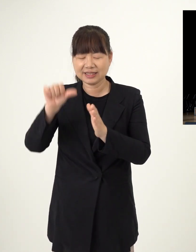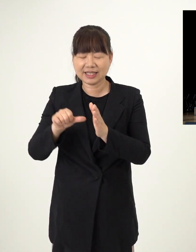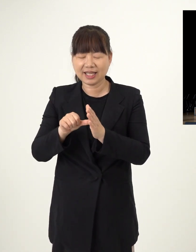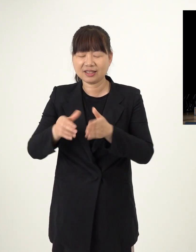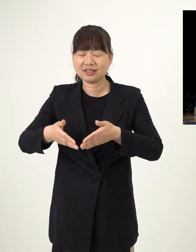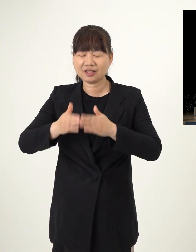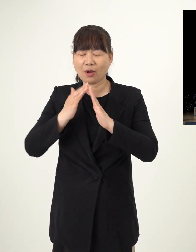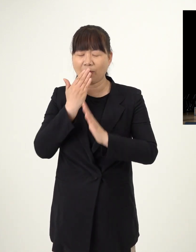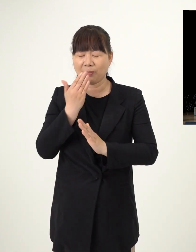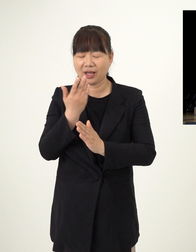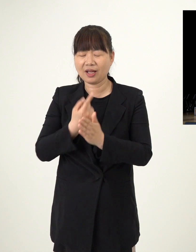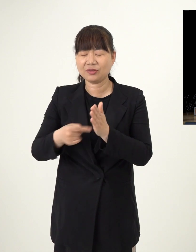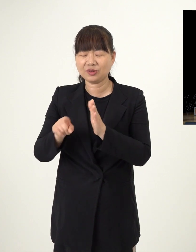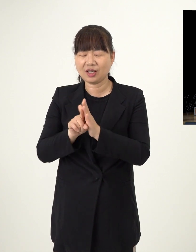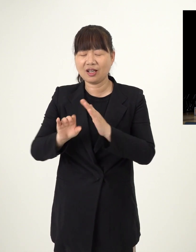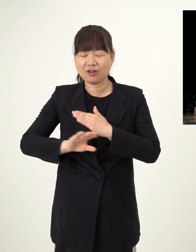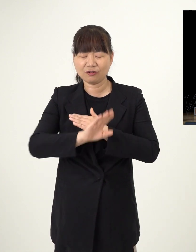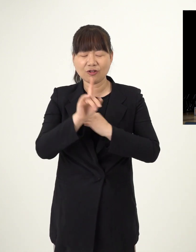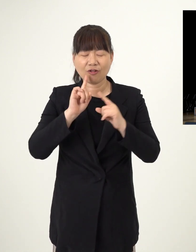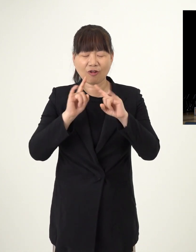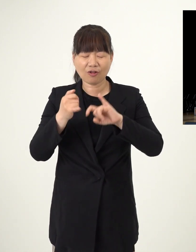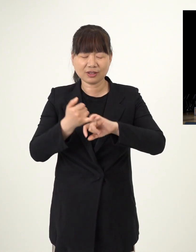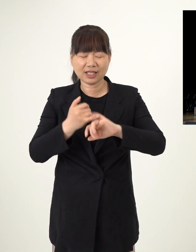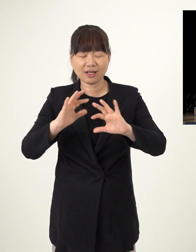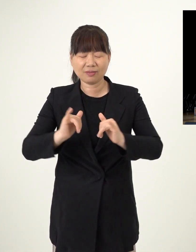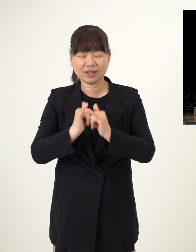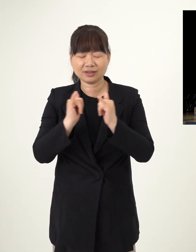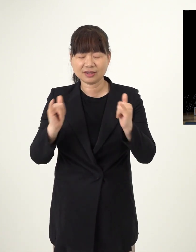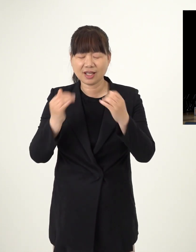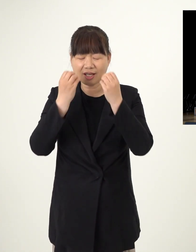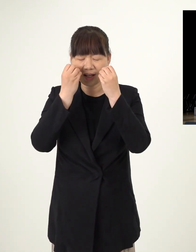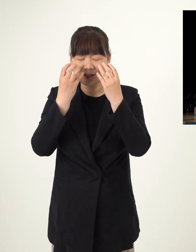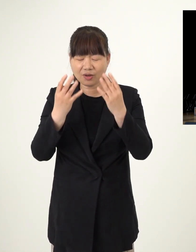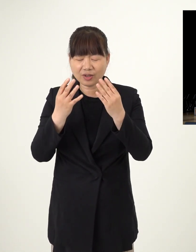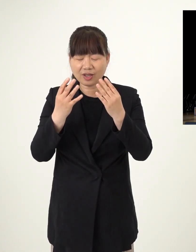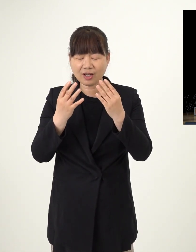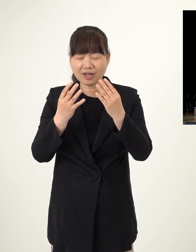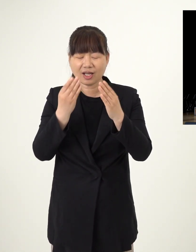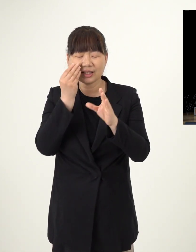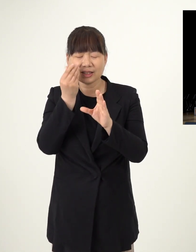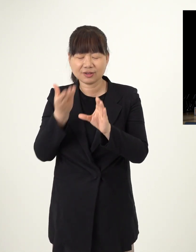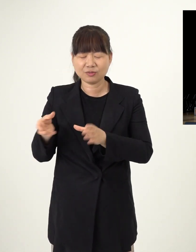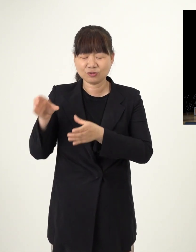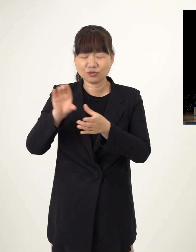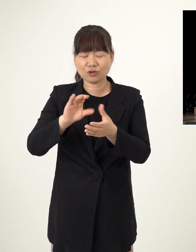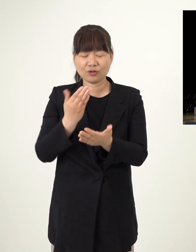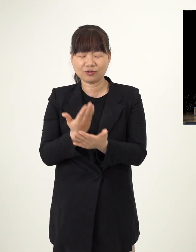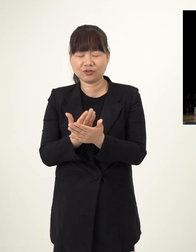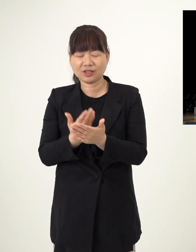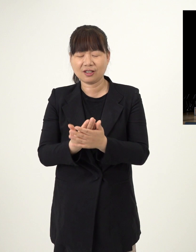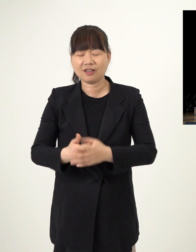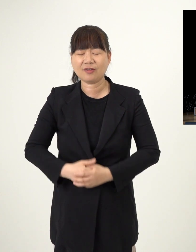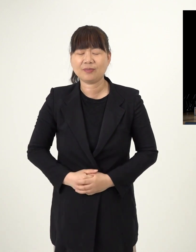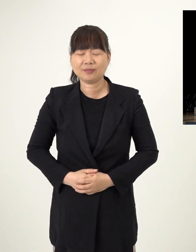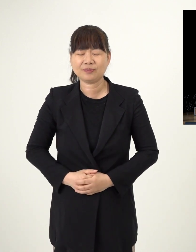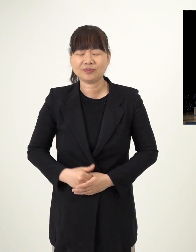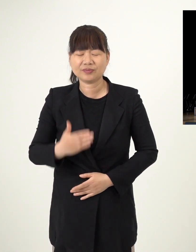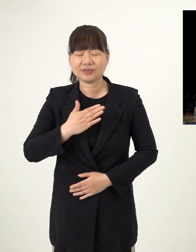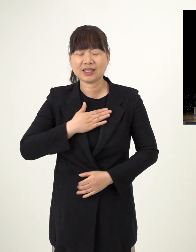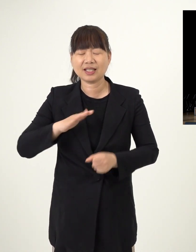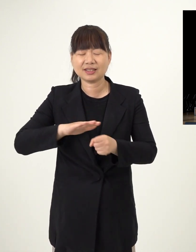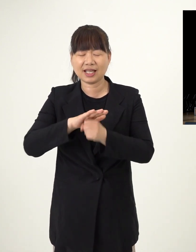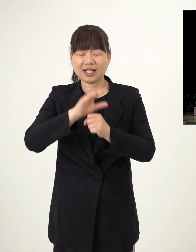있도록 우리를 언약의 백성으로 새롭게 기름 부어 주시옵소서. 내